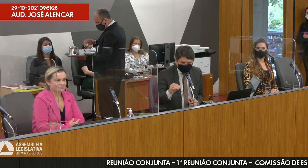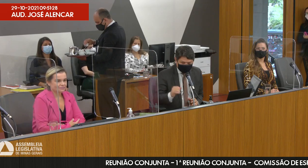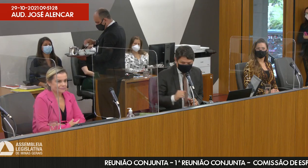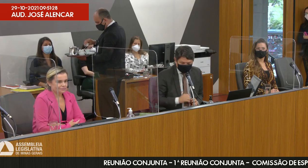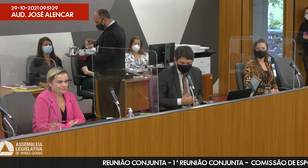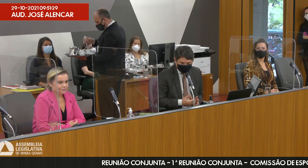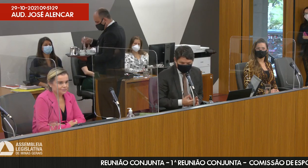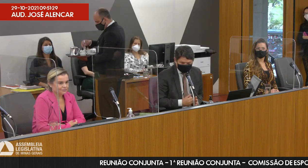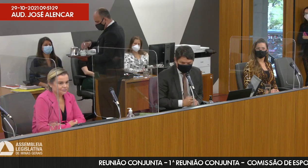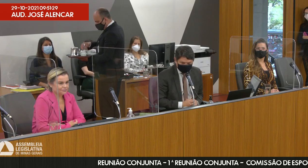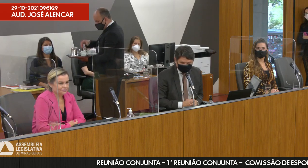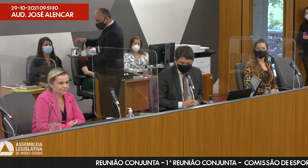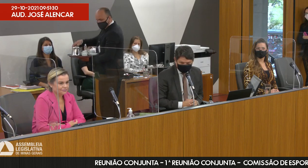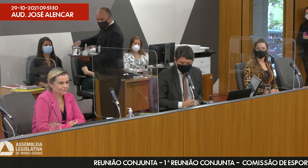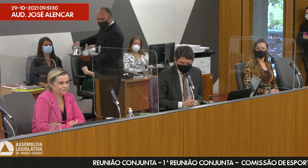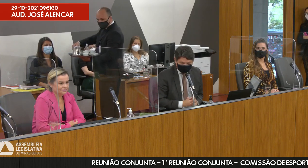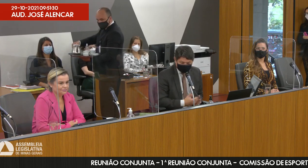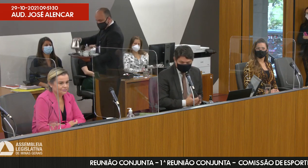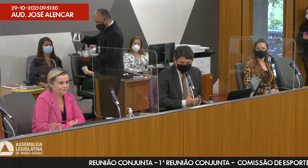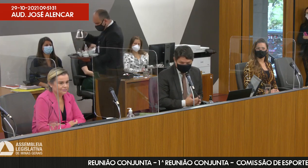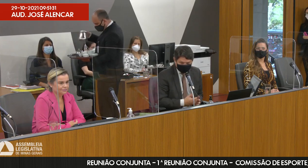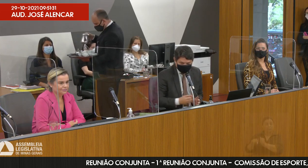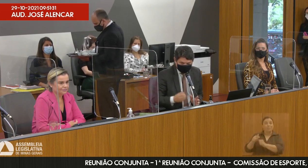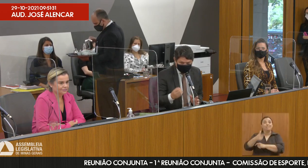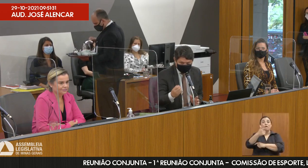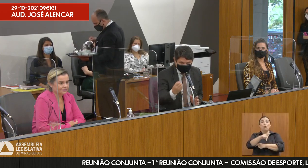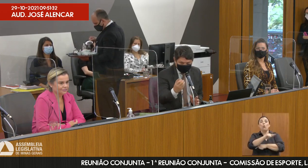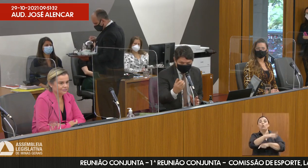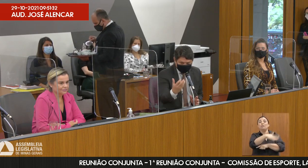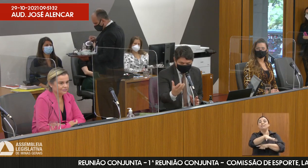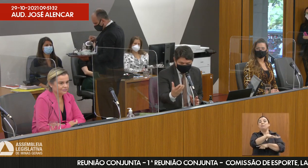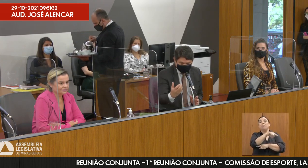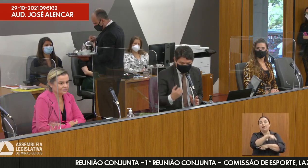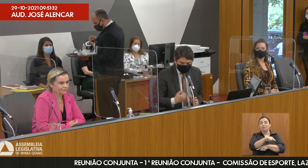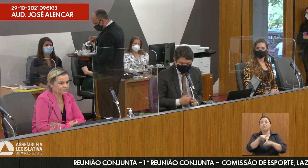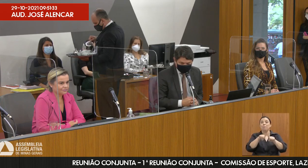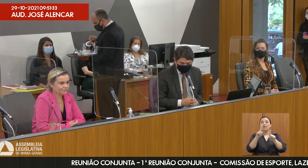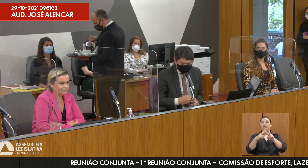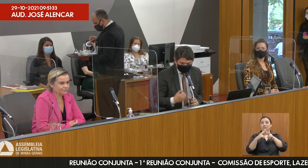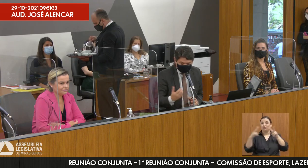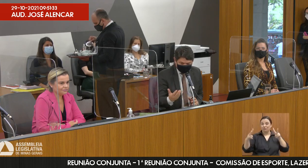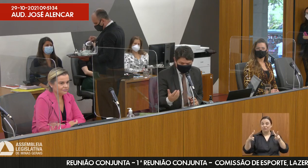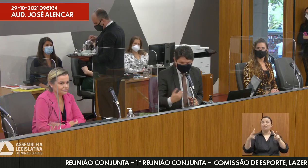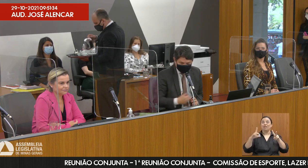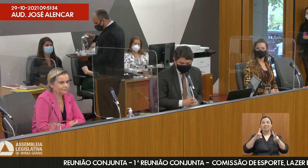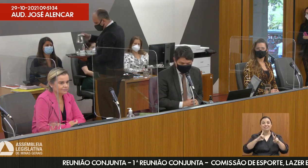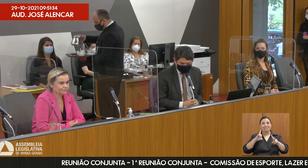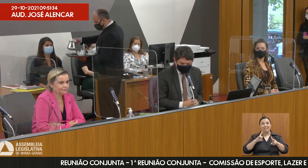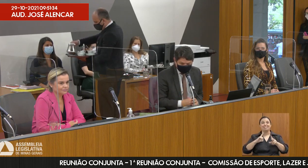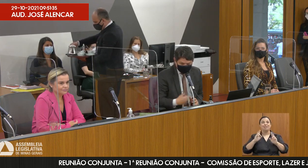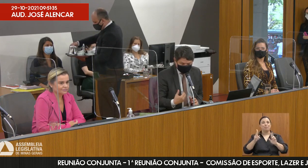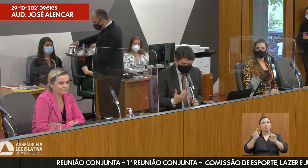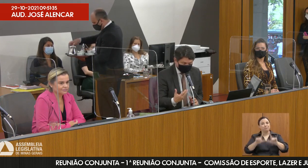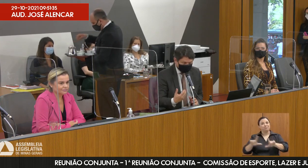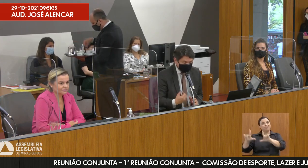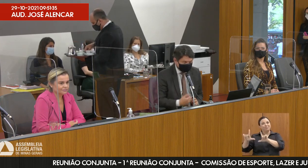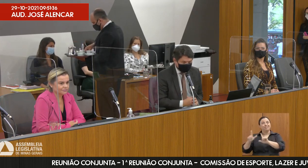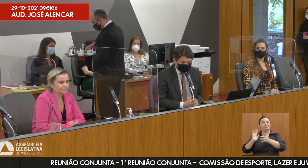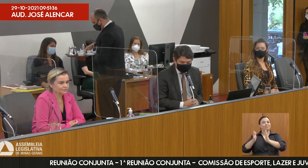espaço, as nossas tradutoras, elas estão no outro espaço, mas no vídeo elas estão entrando e fazendo a tradução, por exemplo, do que eu estou falando